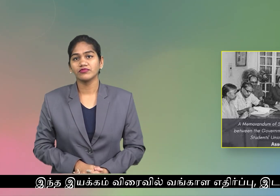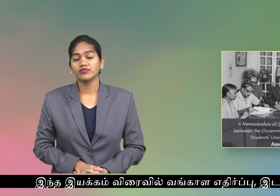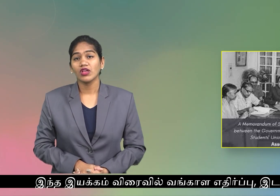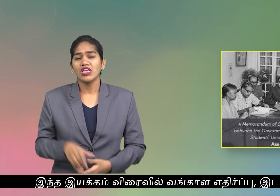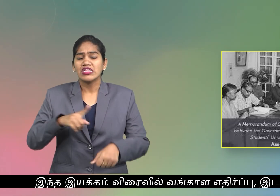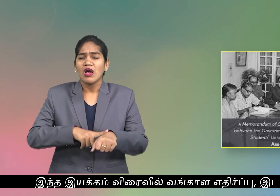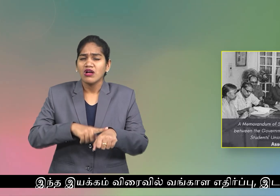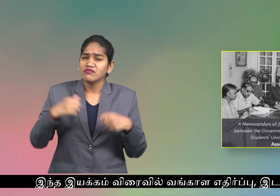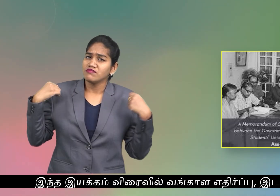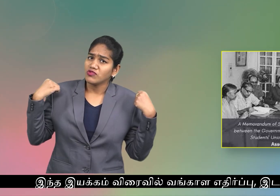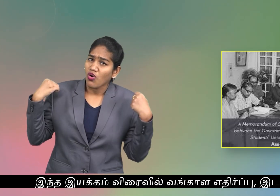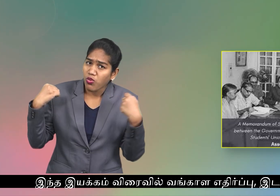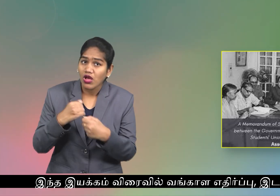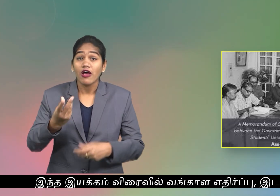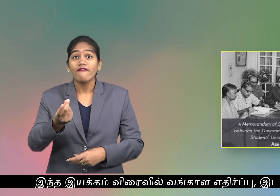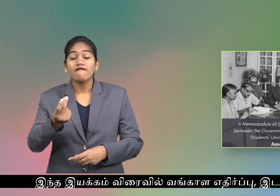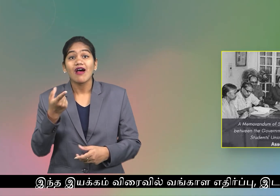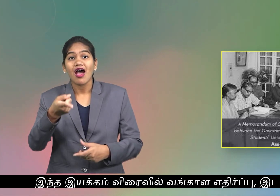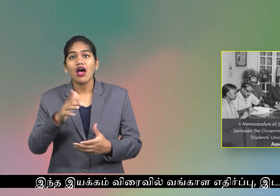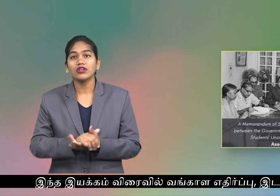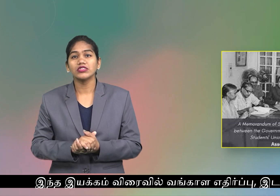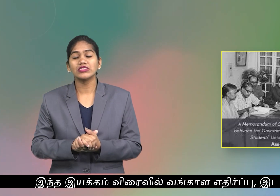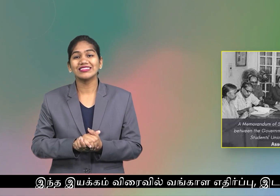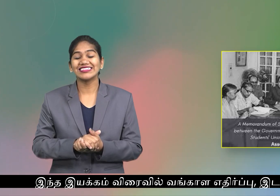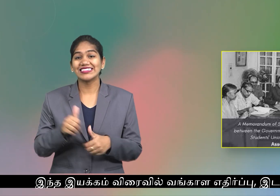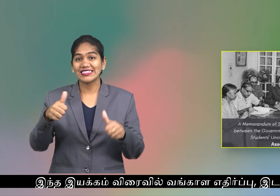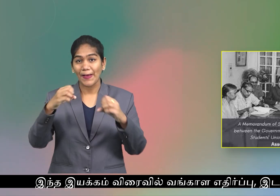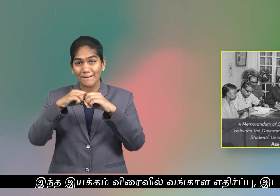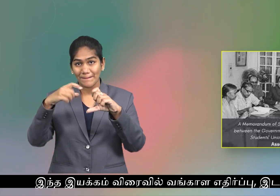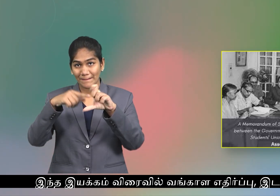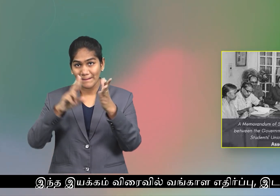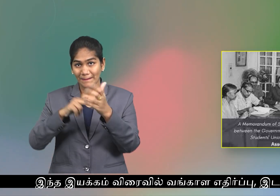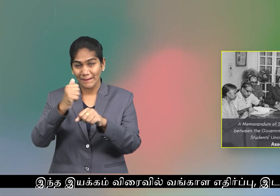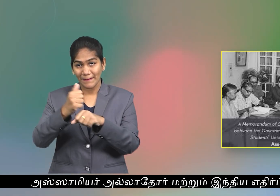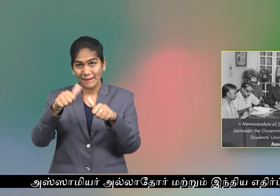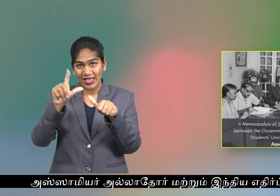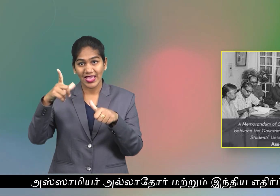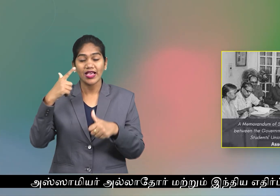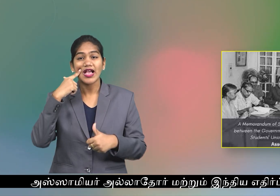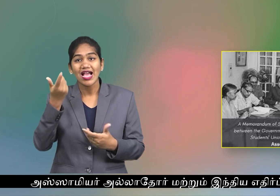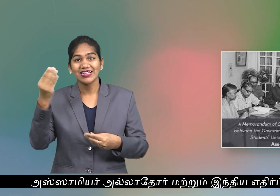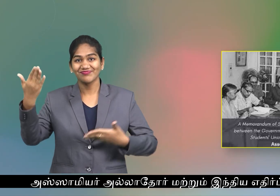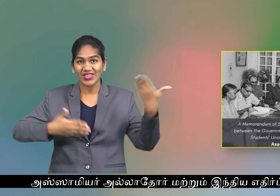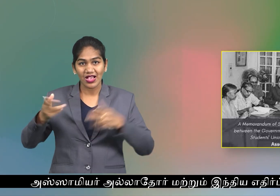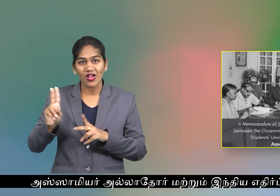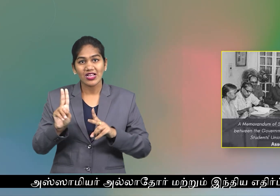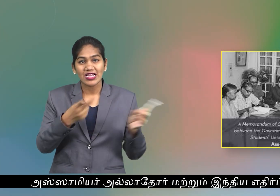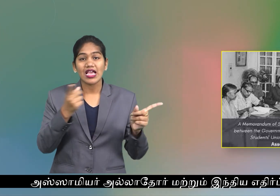இந்த இயக்கம் விரைவில் வங்காள எதிர்ப்பு, இடதுசாரி எதிர்ப்பு, அசாமியர் அல்லாதோர் மற்றும்